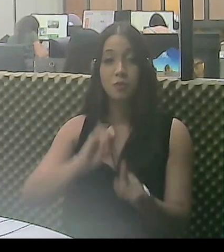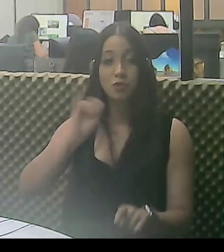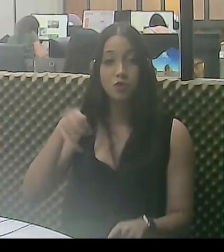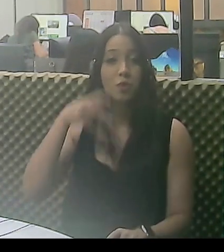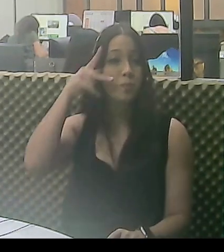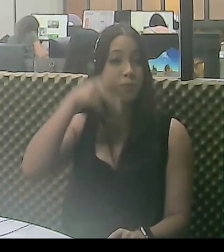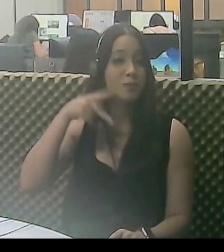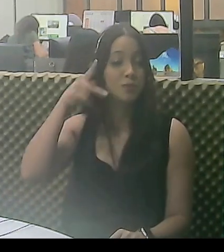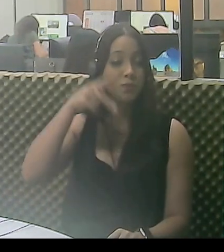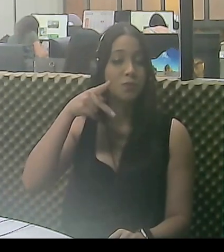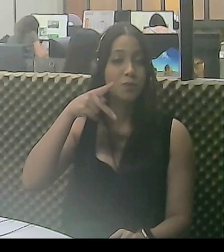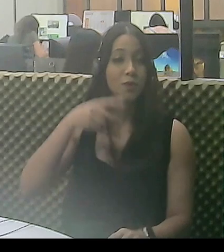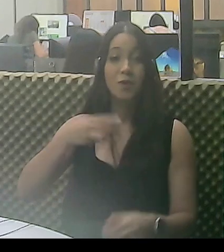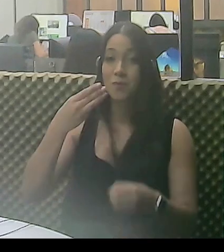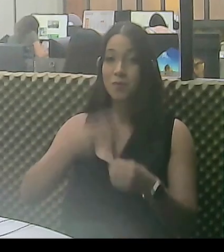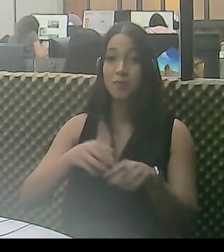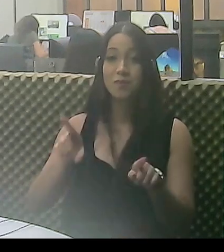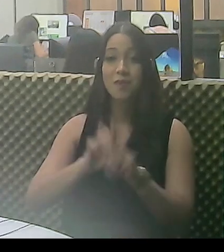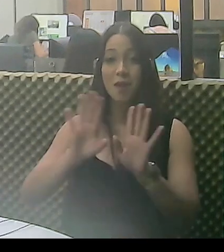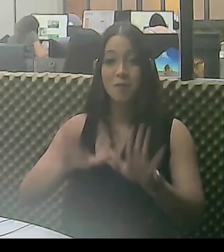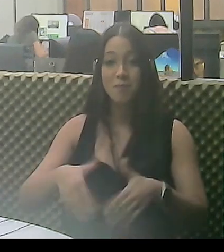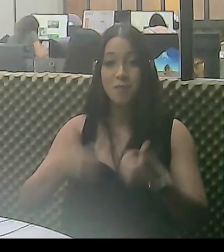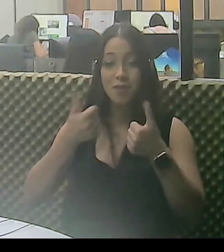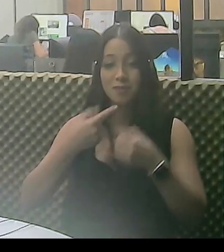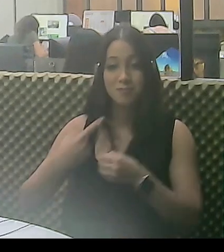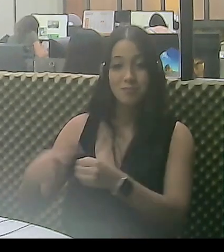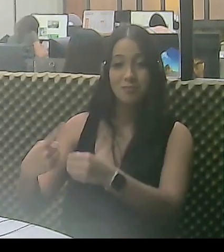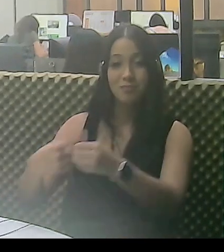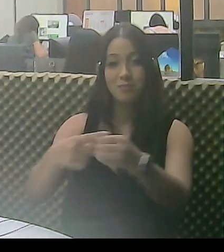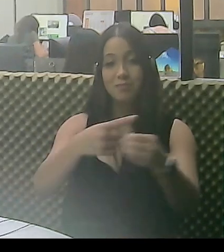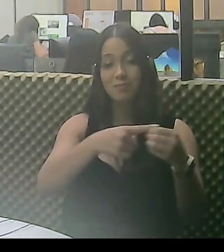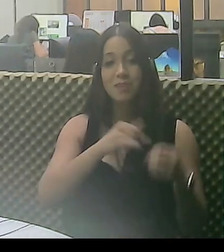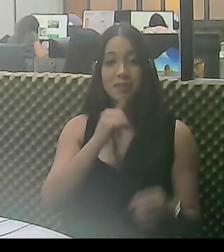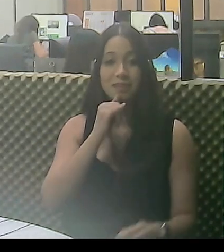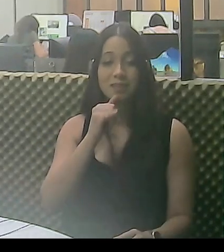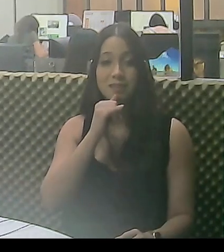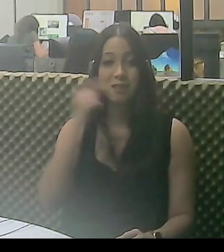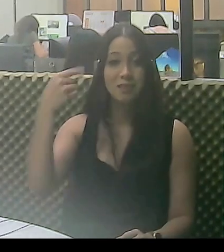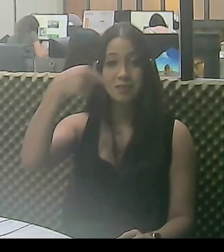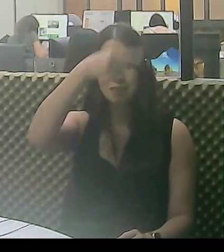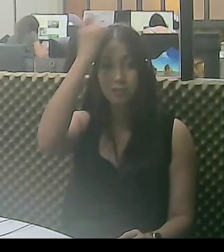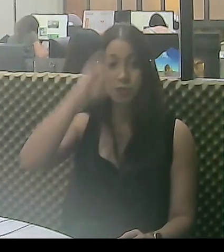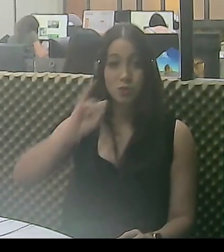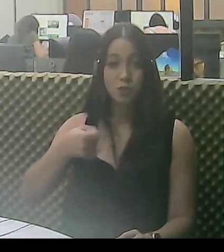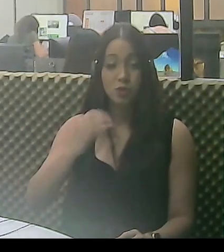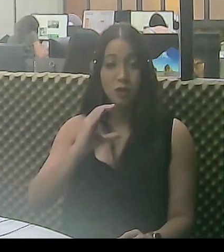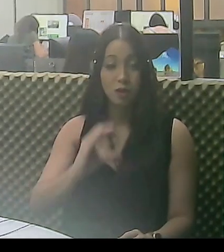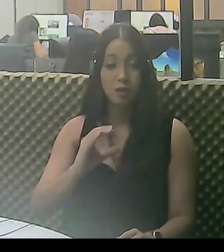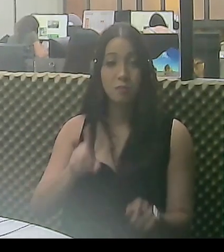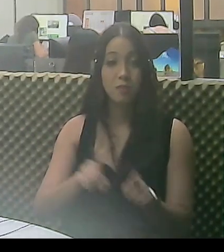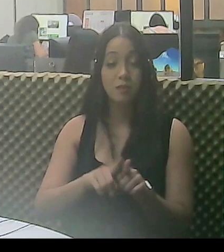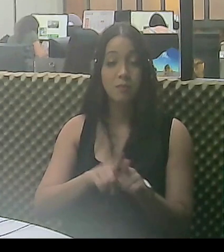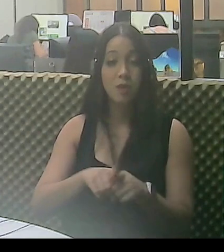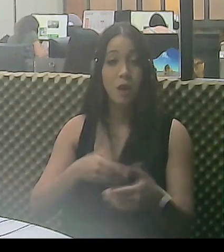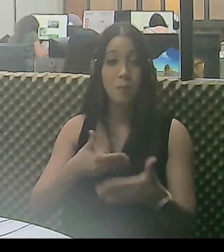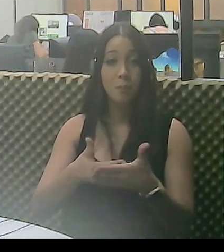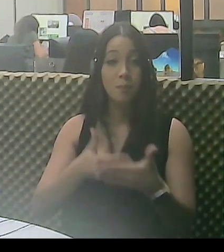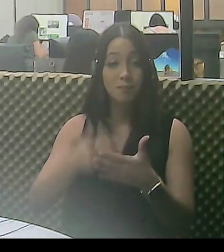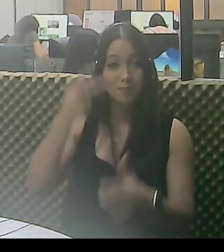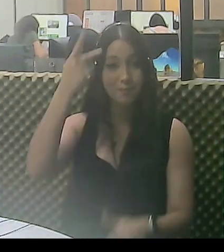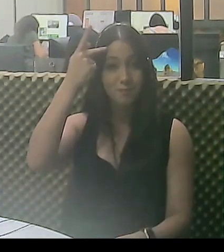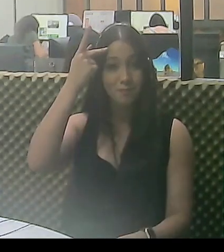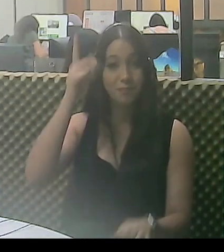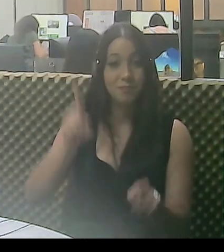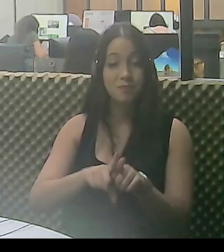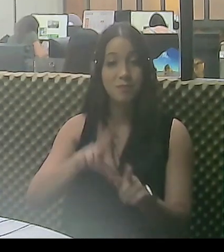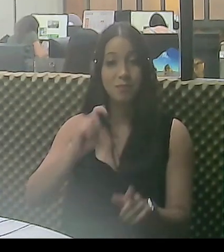A colocação do município também foi melhor do que a de cidades do interior, como São José dos Campos e Ribeirão Preto, em São Paulo, e